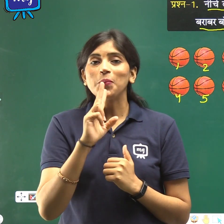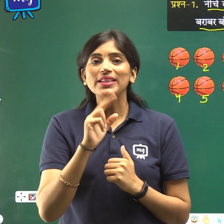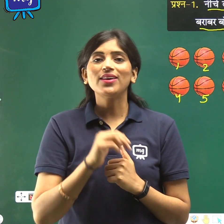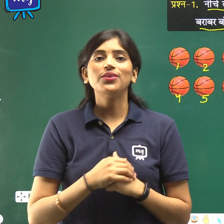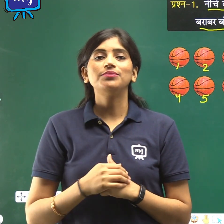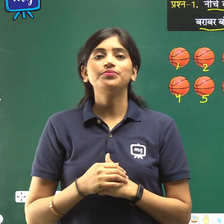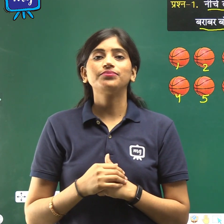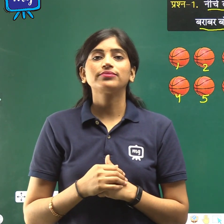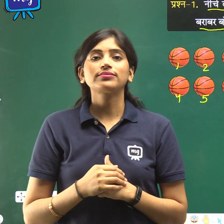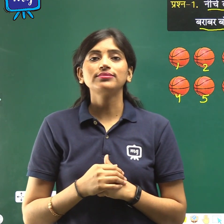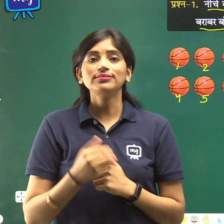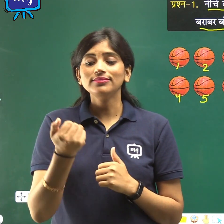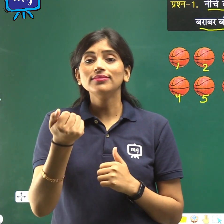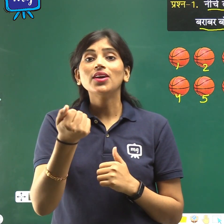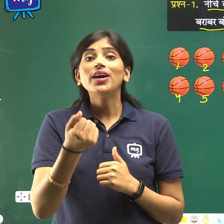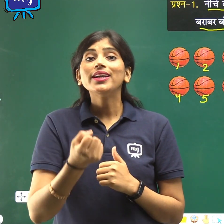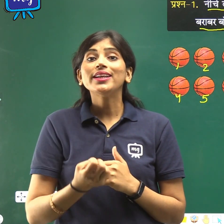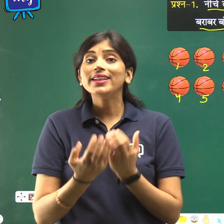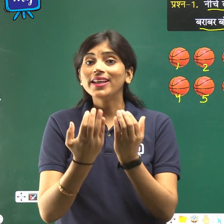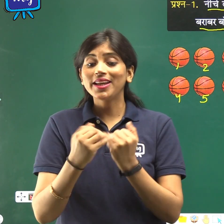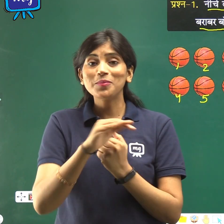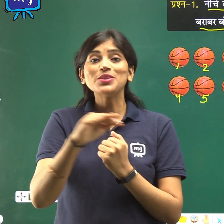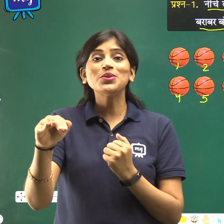बताओ कितनी आएगी बच्चों?